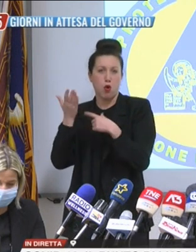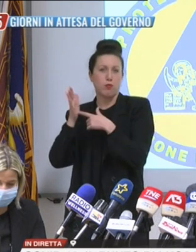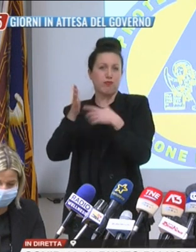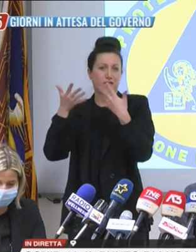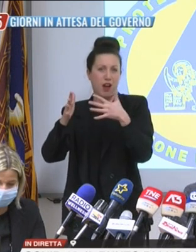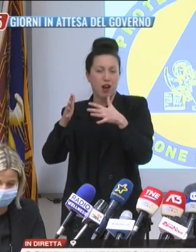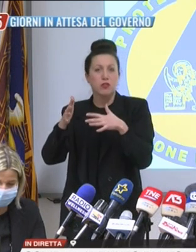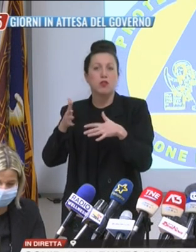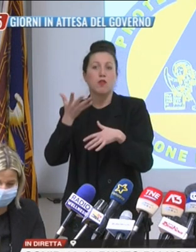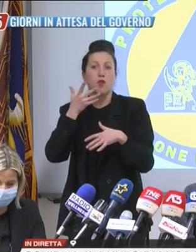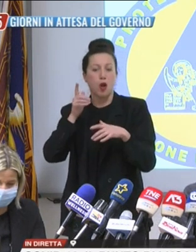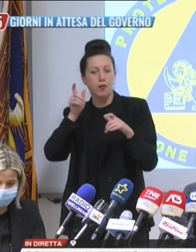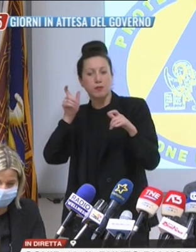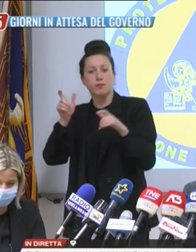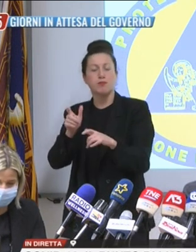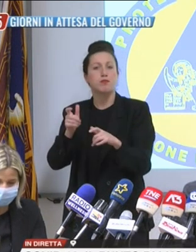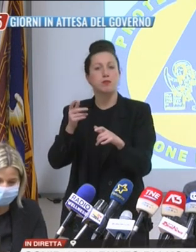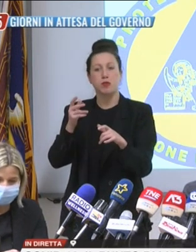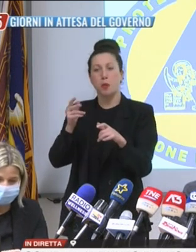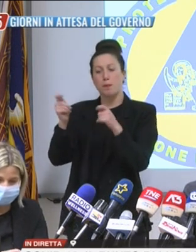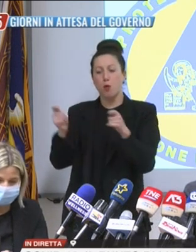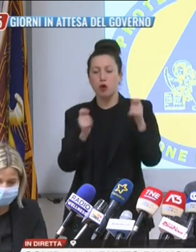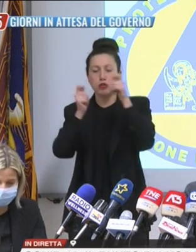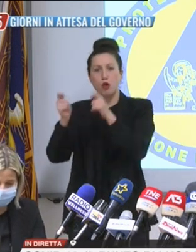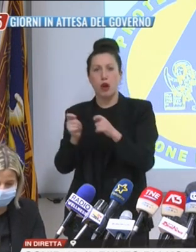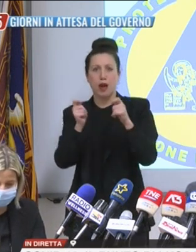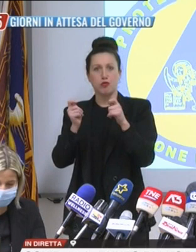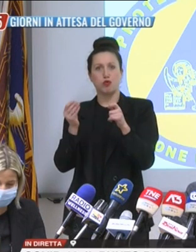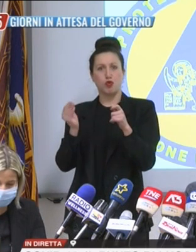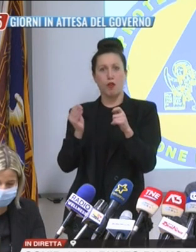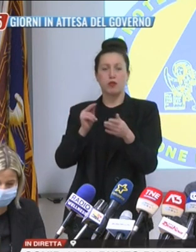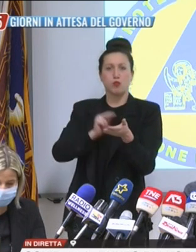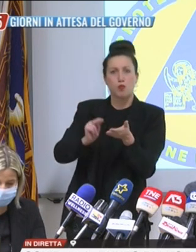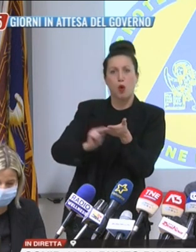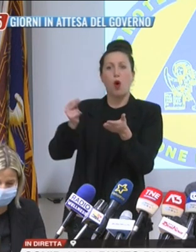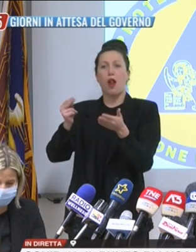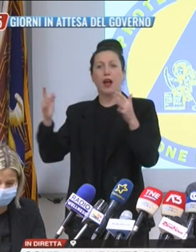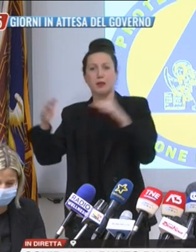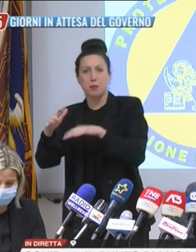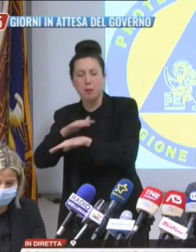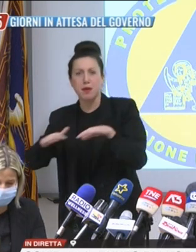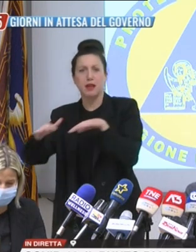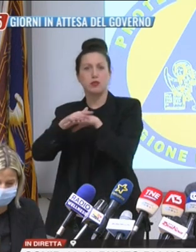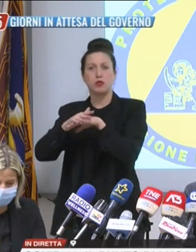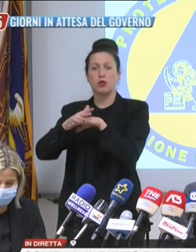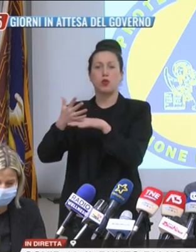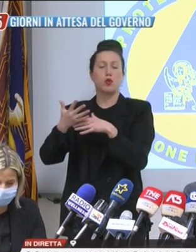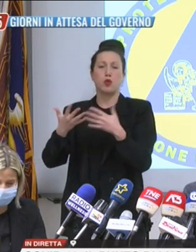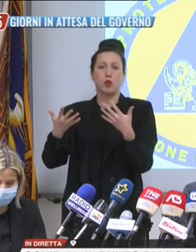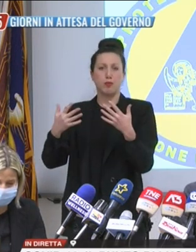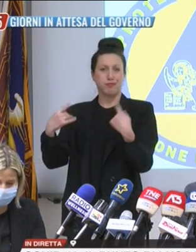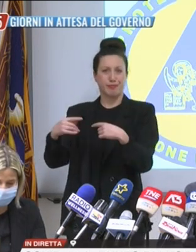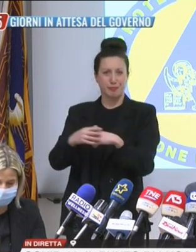zone dell'assembramento degli spritz. Allora, l'appello che faccio io è quello di fare massima attenzione. So